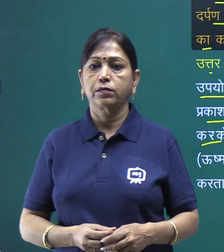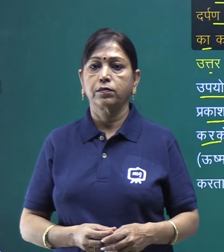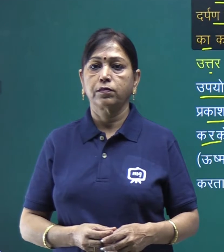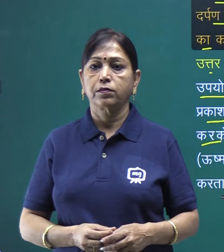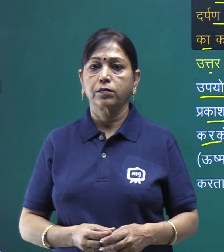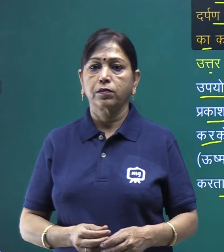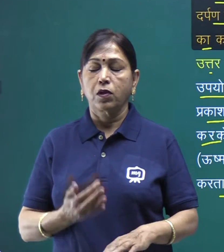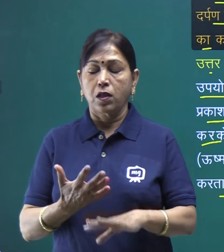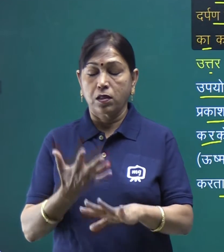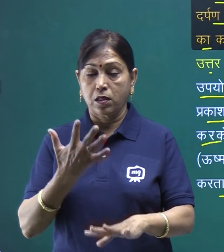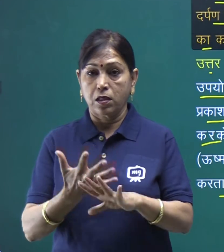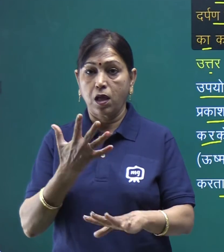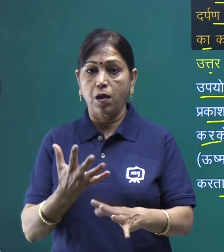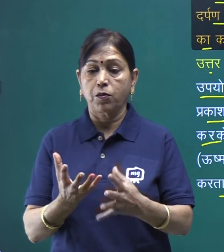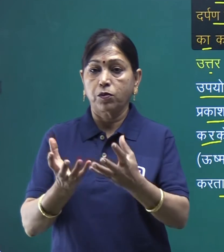ताप ऊष्मा प्रदान करता है।